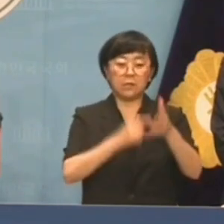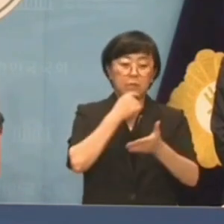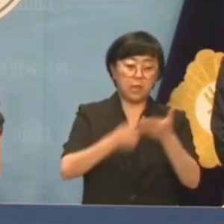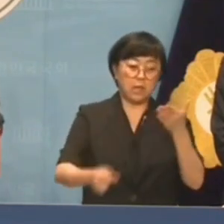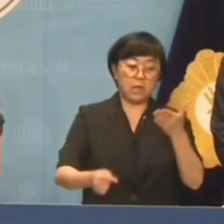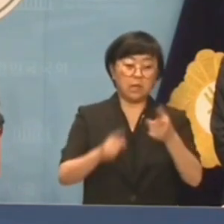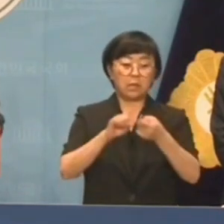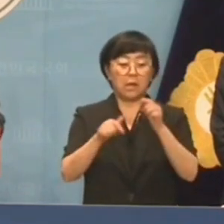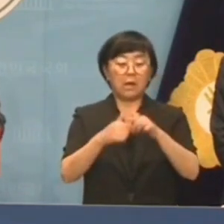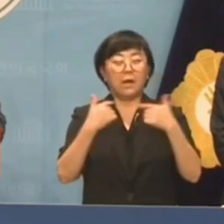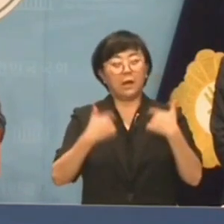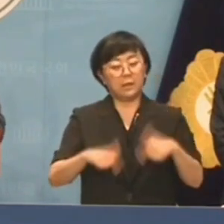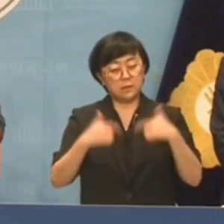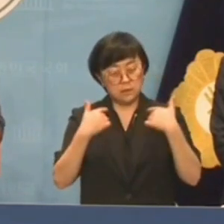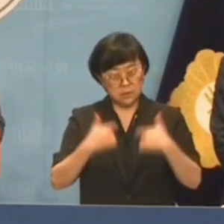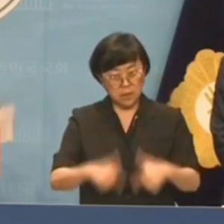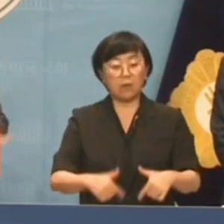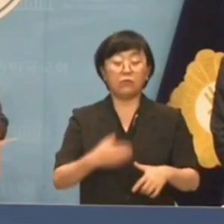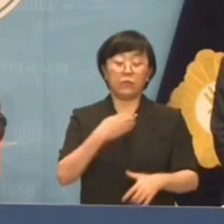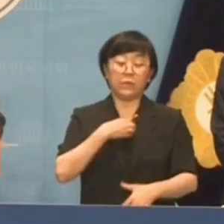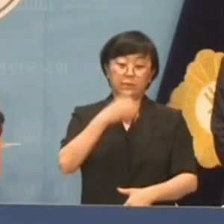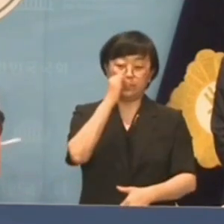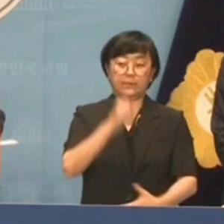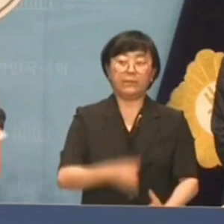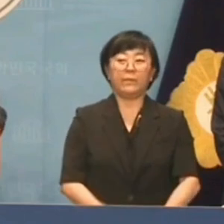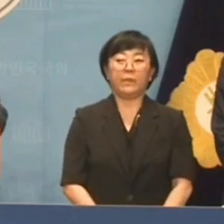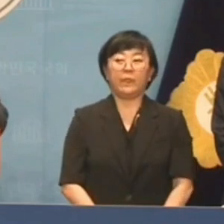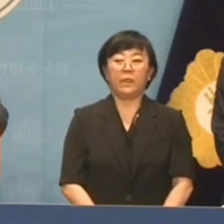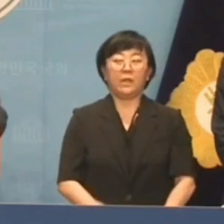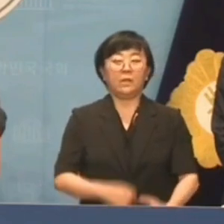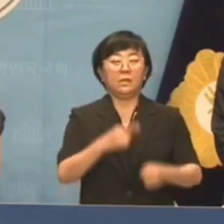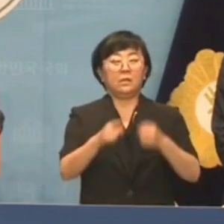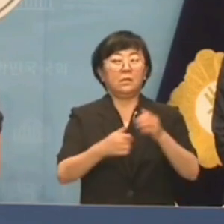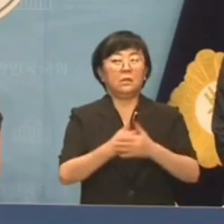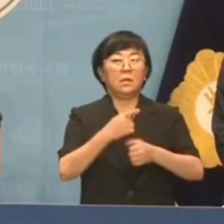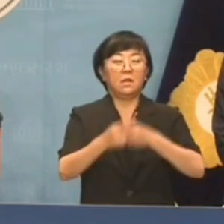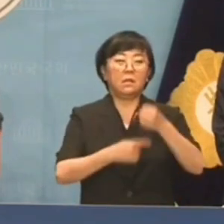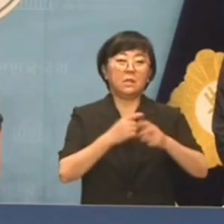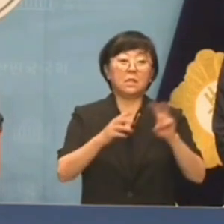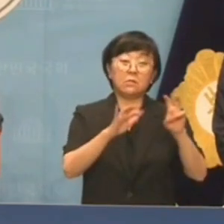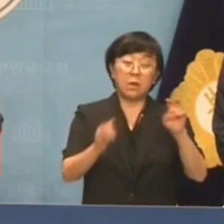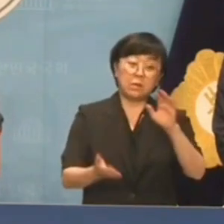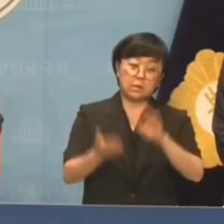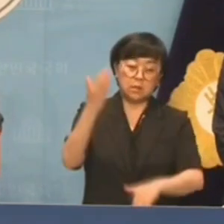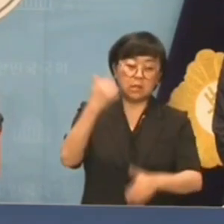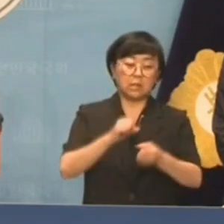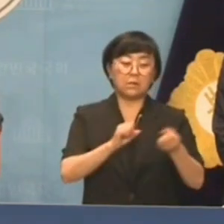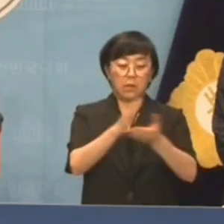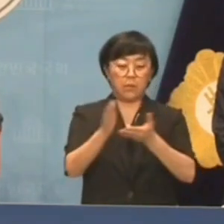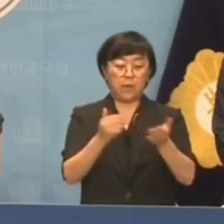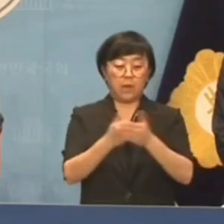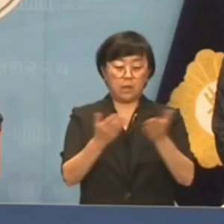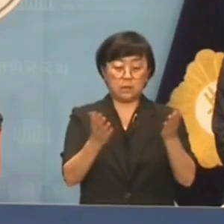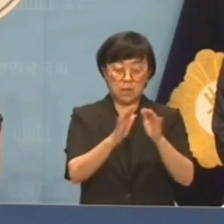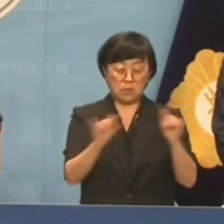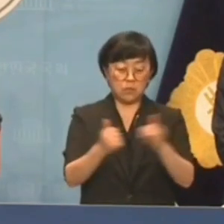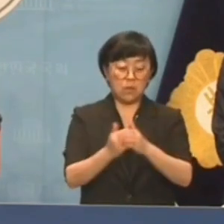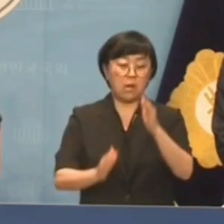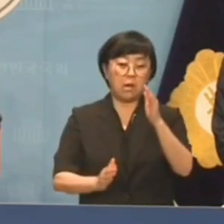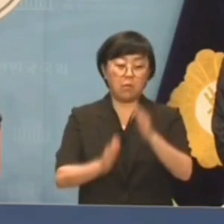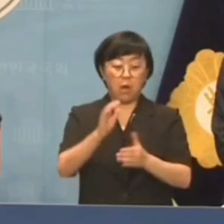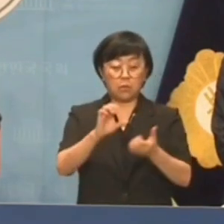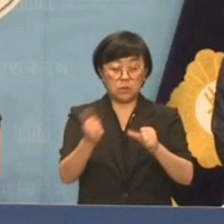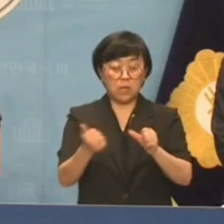피해에 항시적으로 노출되어 있습니다. 1년에 20여 명이 넘는 택배기사, 과로사 등으로